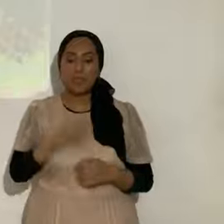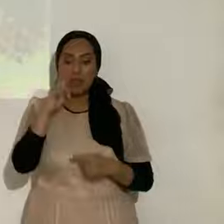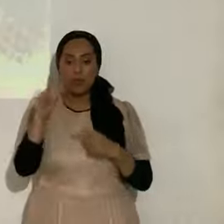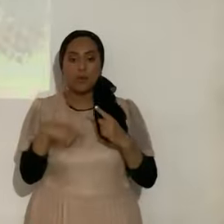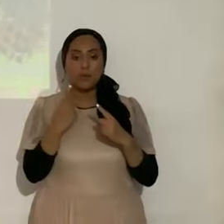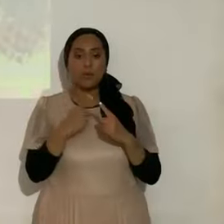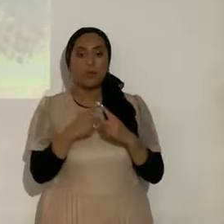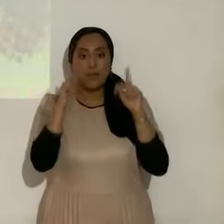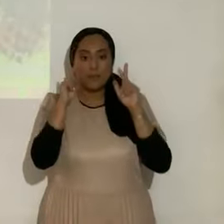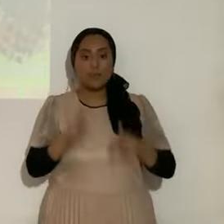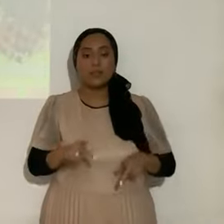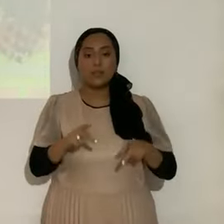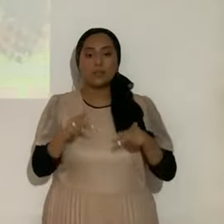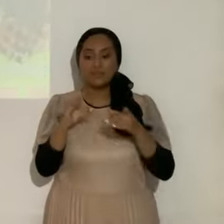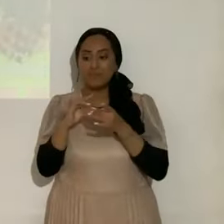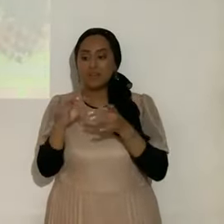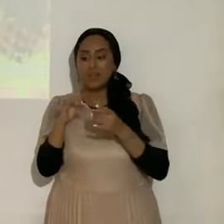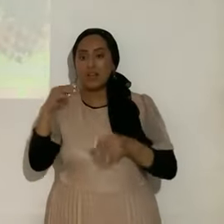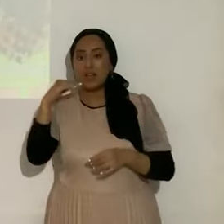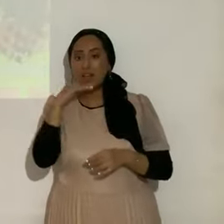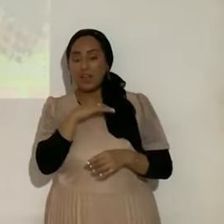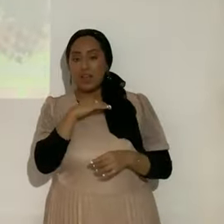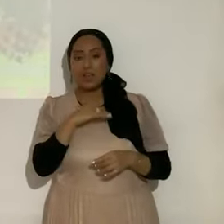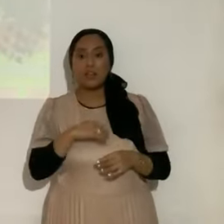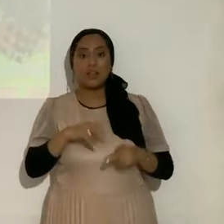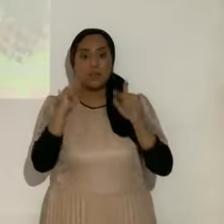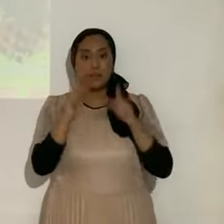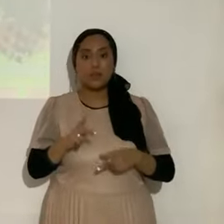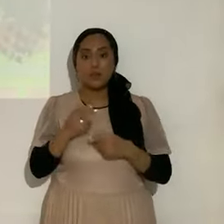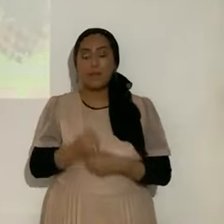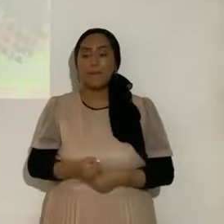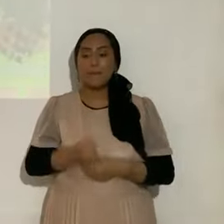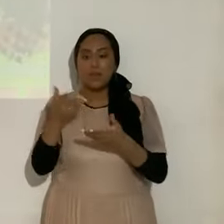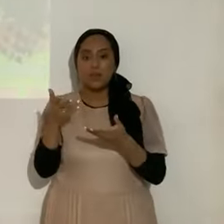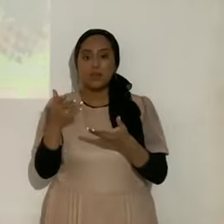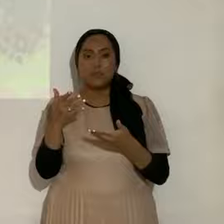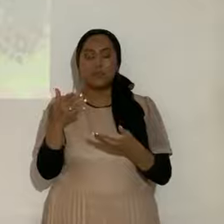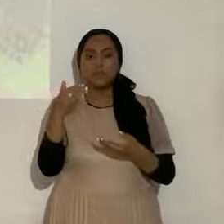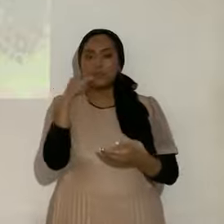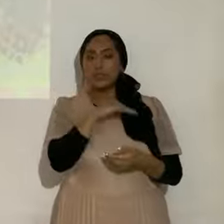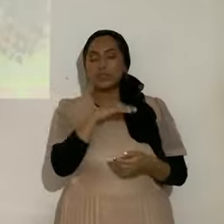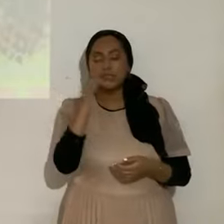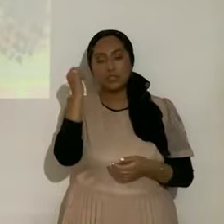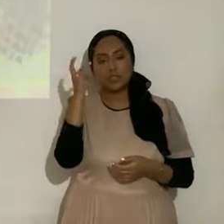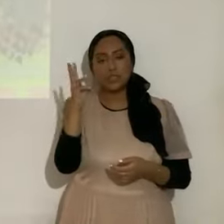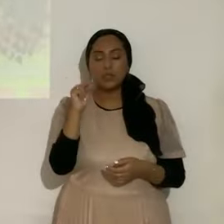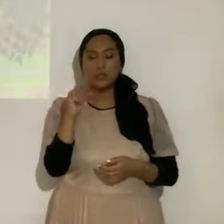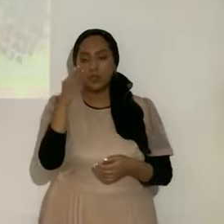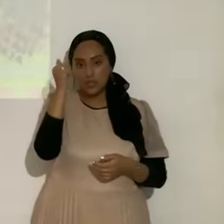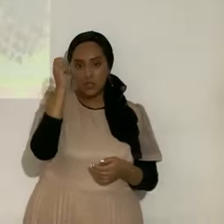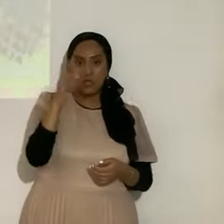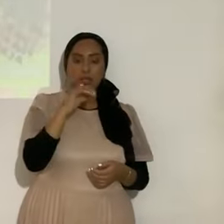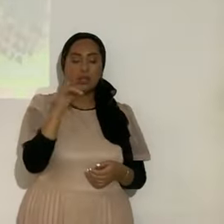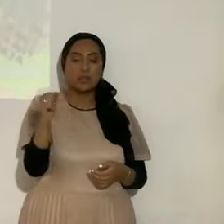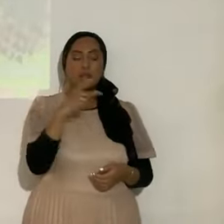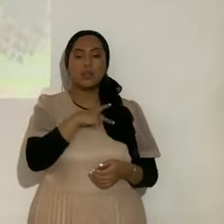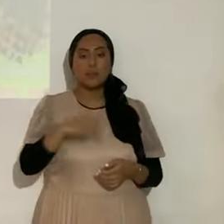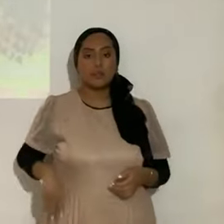persona habla mentira, la persona inspira inseguridad. Y Yahshua no. Yahshua es el Rey de